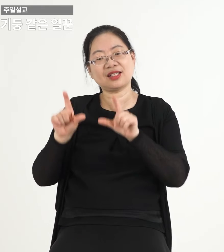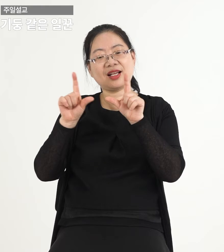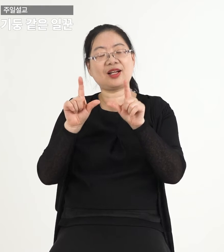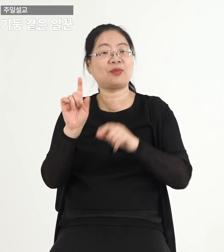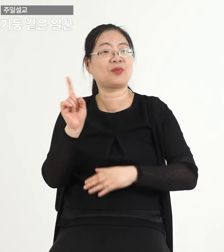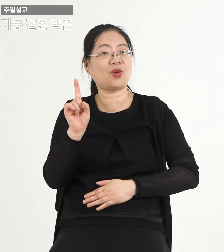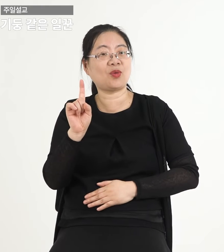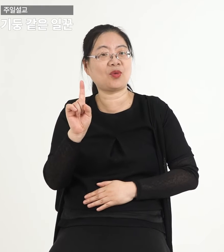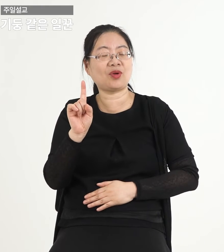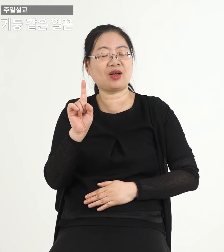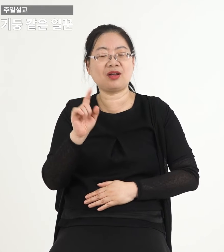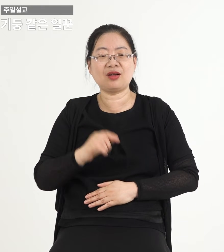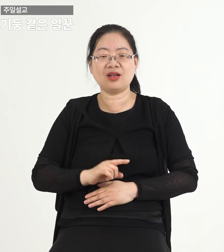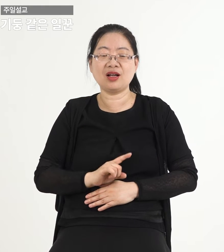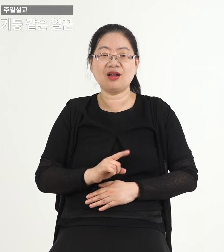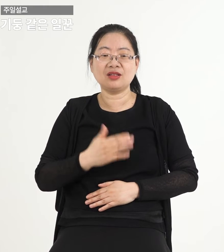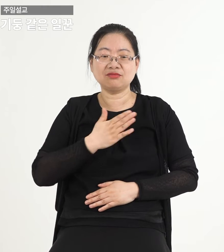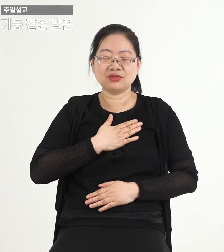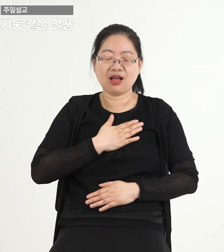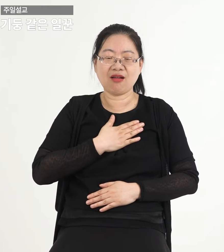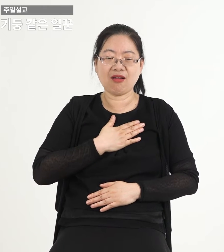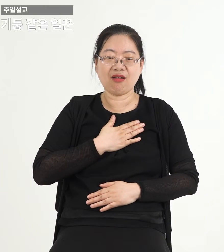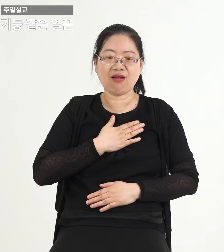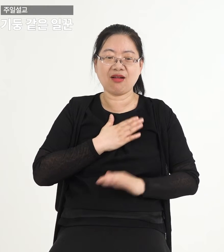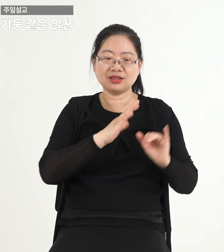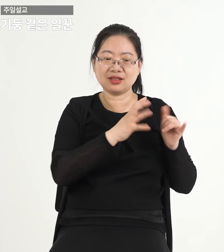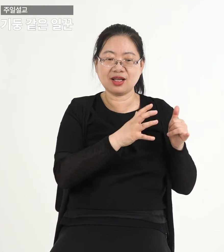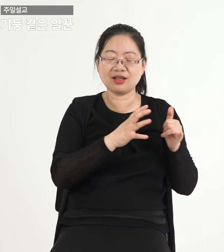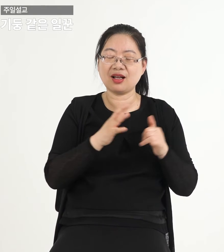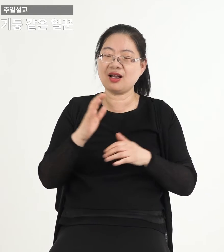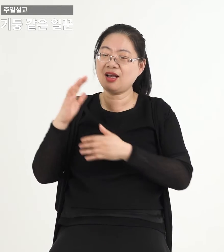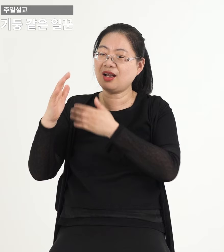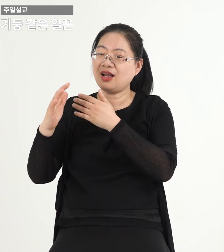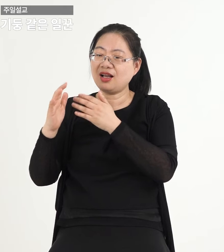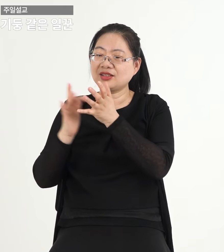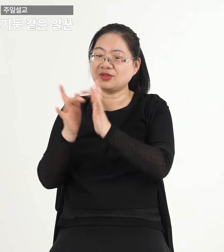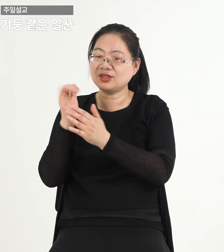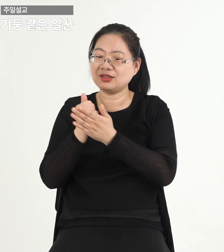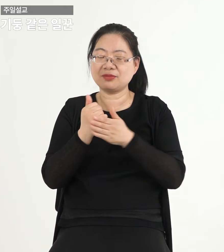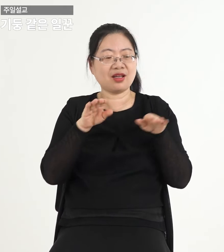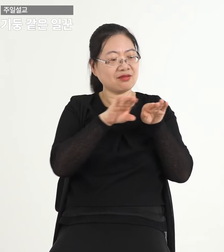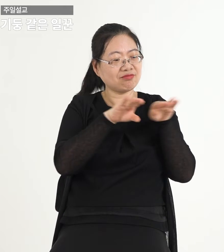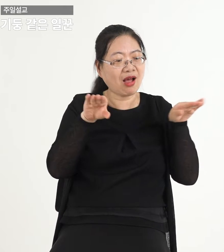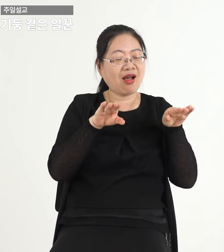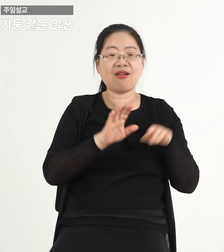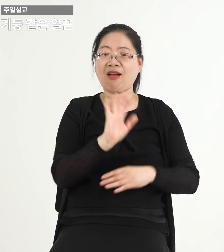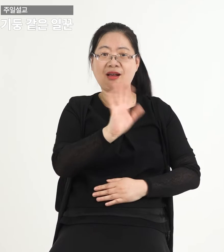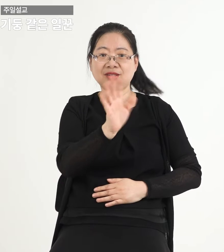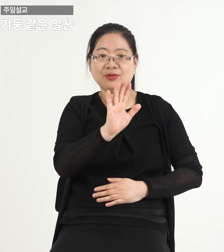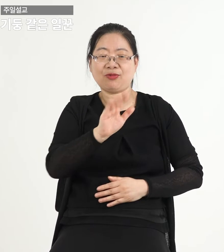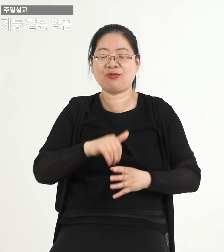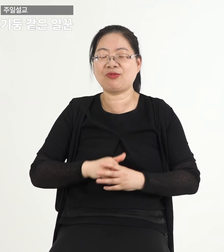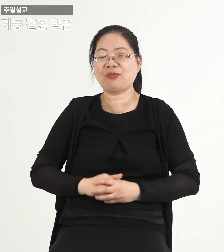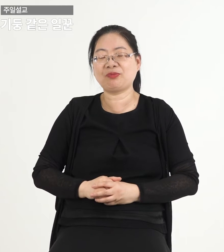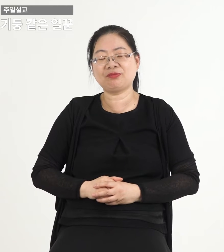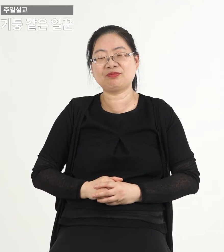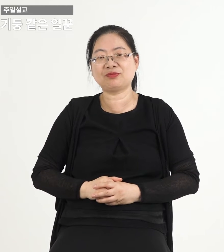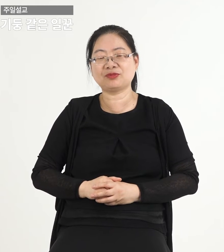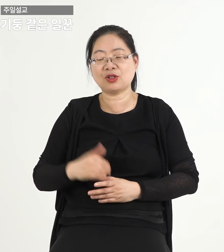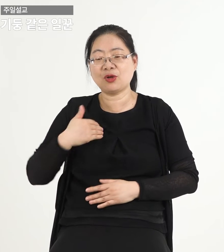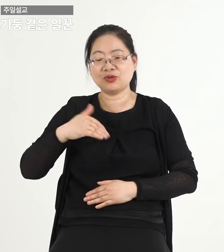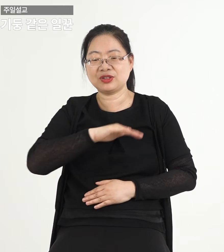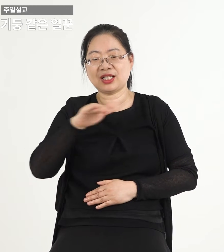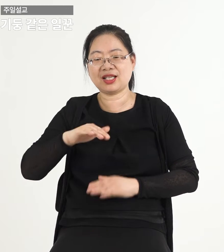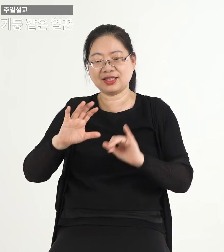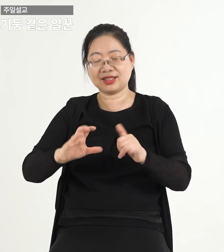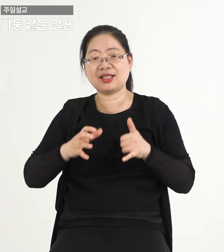것은 밸런스 게임이 아니에요. 그건 세상의 세속적인 개념에서나 가능한 이야기지, 우리가